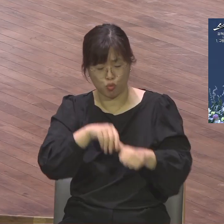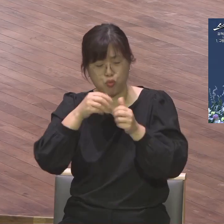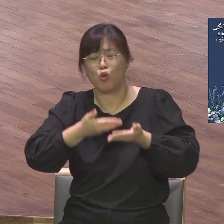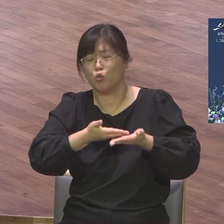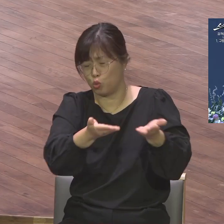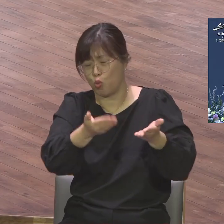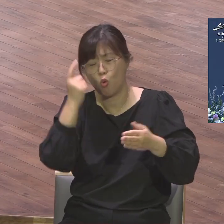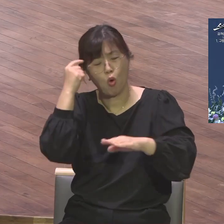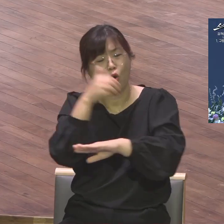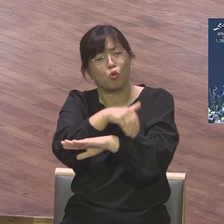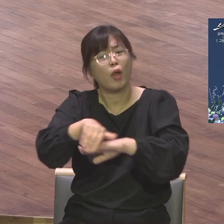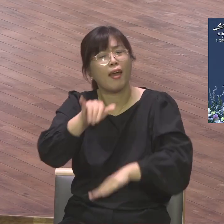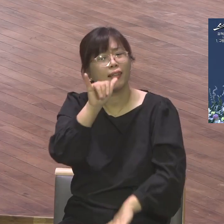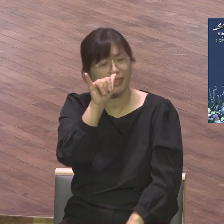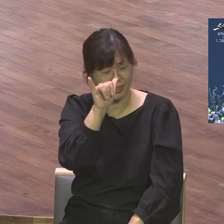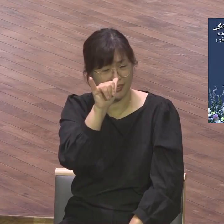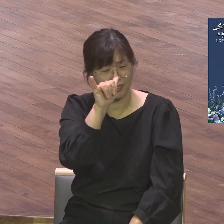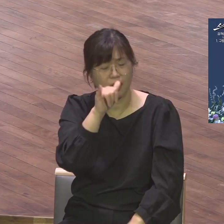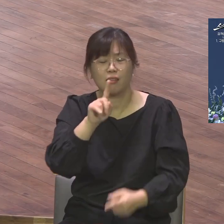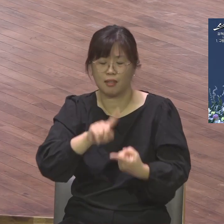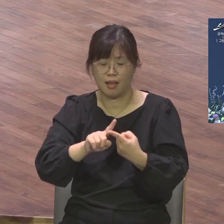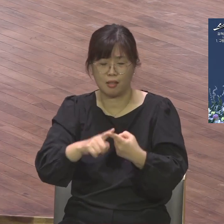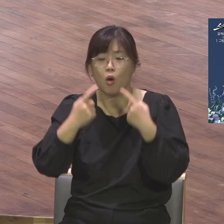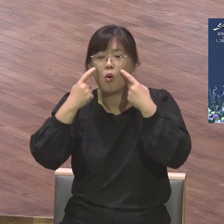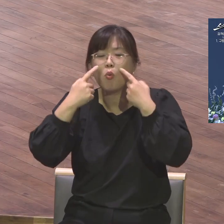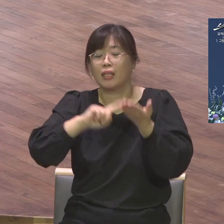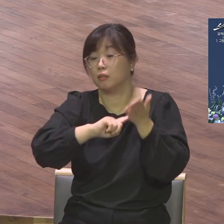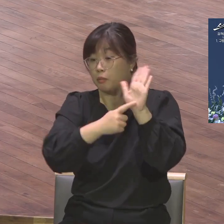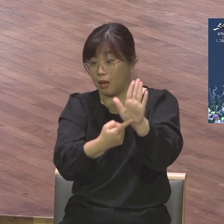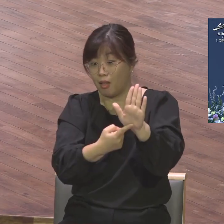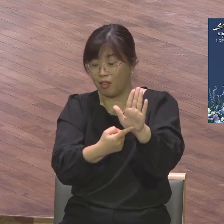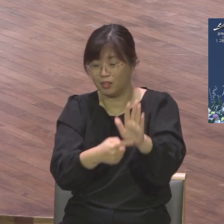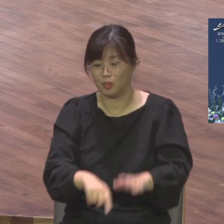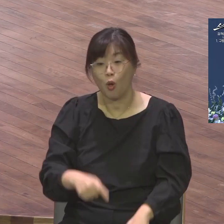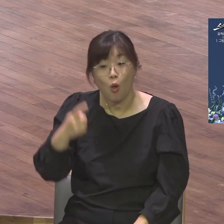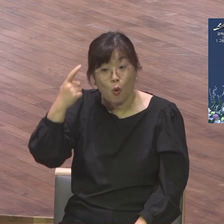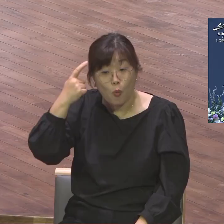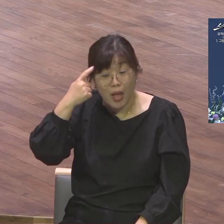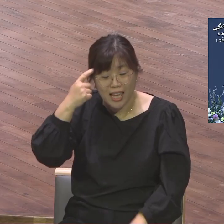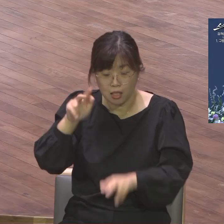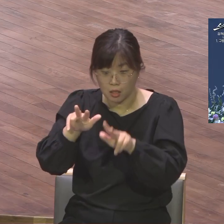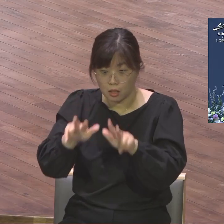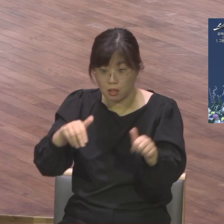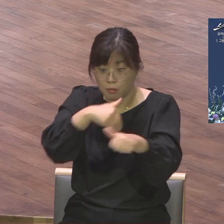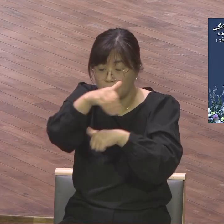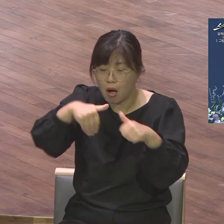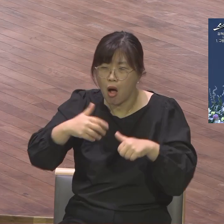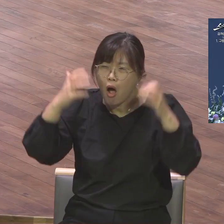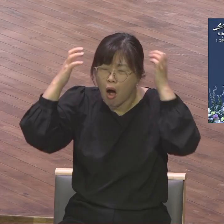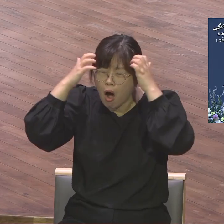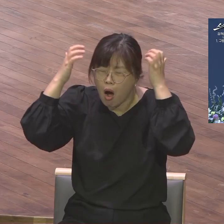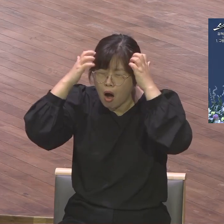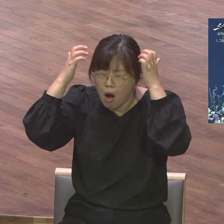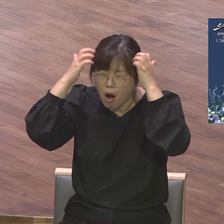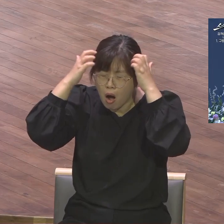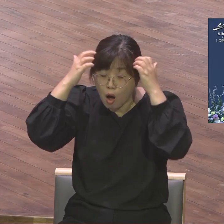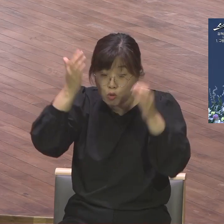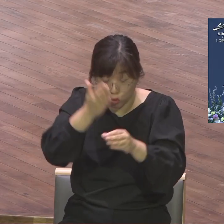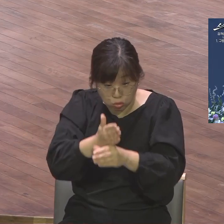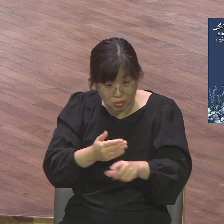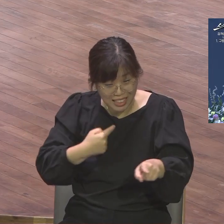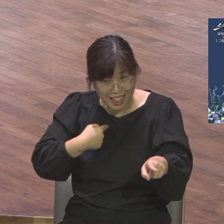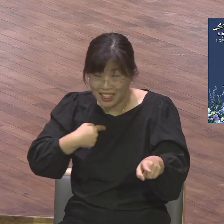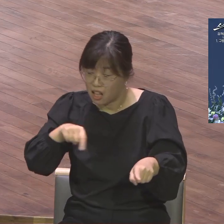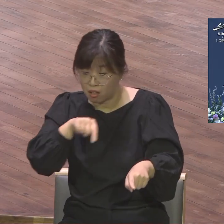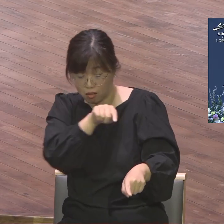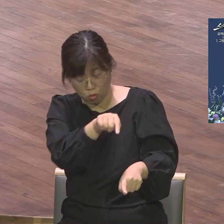아니라 구원이라는 사실을 여기 강조하고 있어요. 심판이 아니고 구원이다. 선택받은 여러분들은 심판이